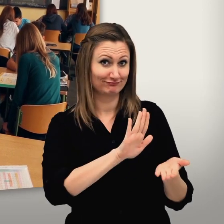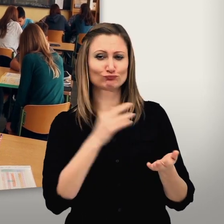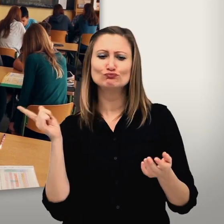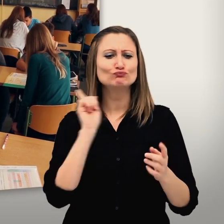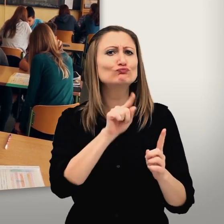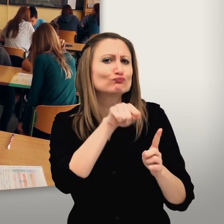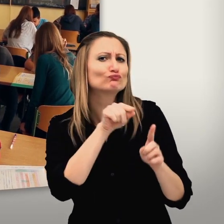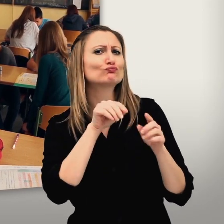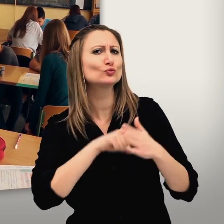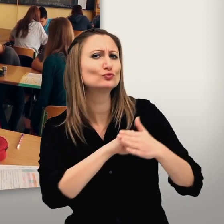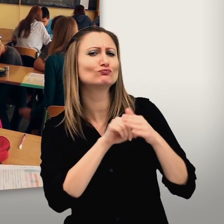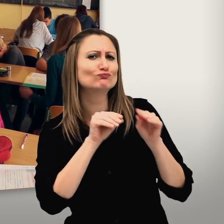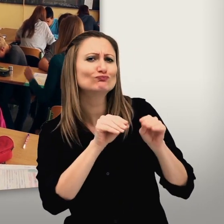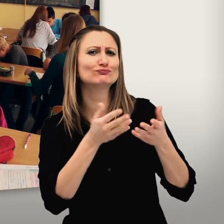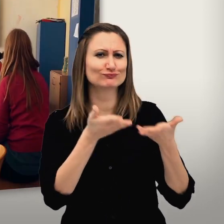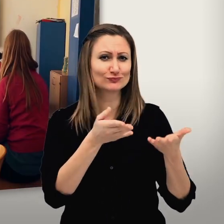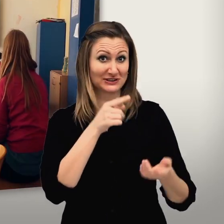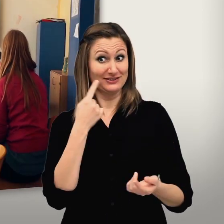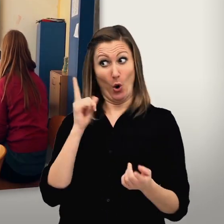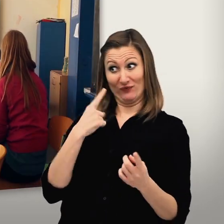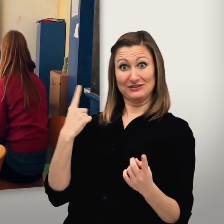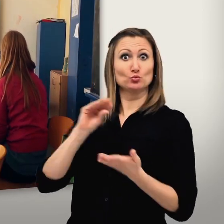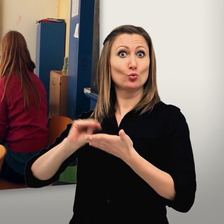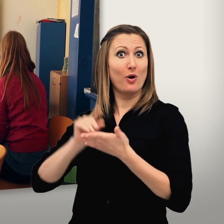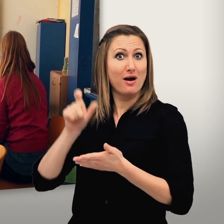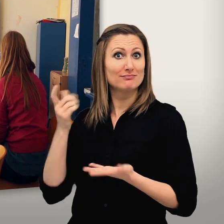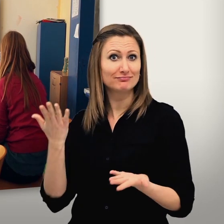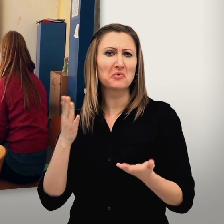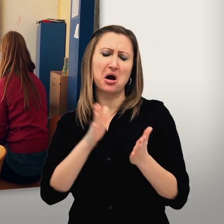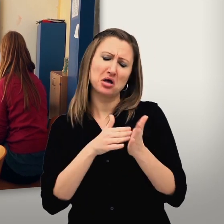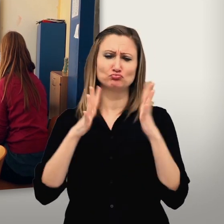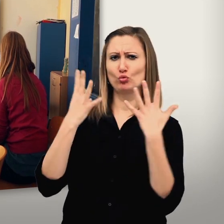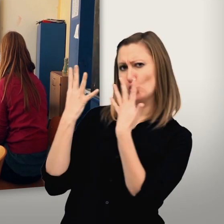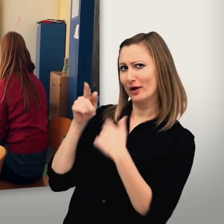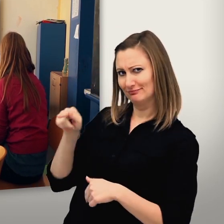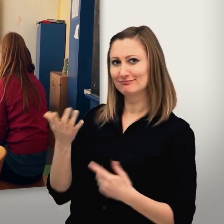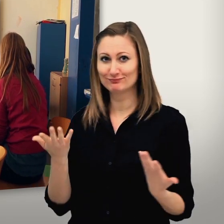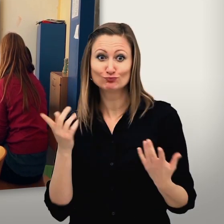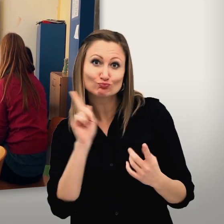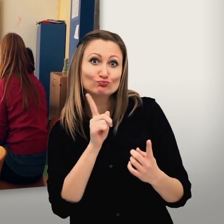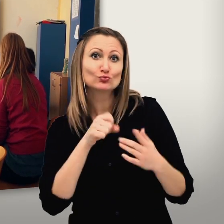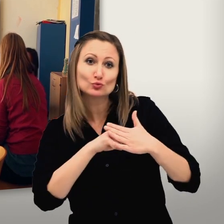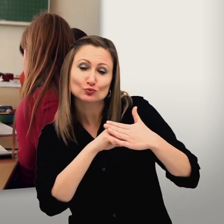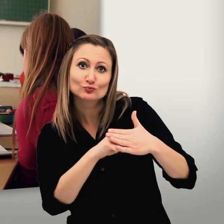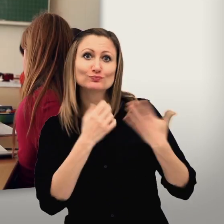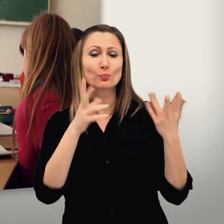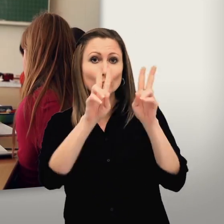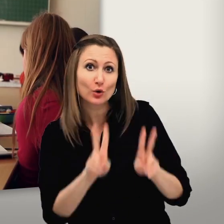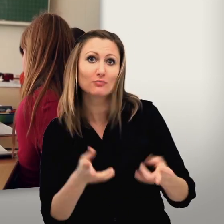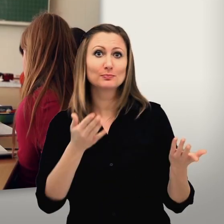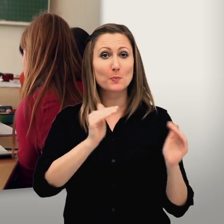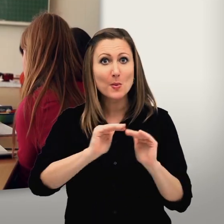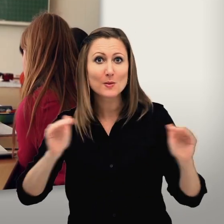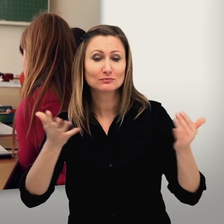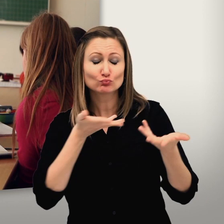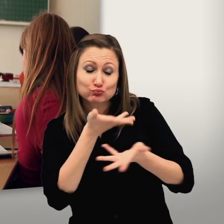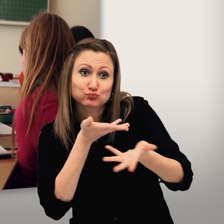betreut werden. Dann haben wir Schüler der Klassen, also es kommt auf die Schule an, aber in der Regel hier sind es zum Beispiel Schüler der